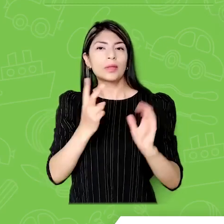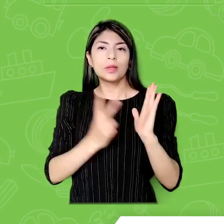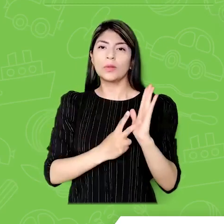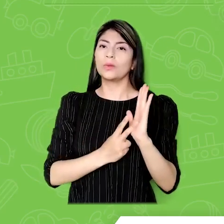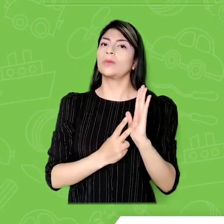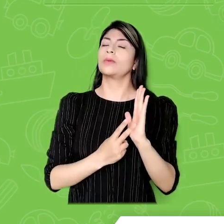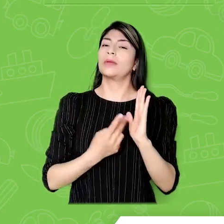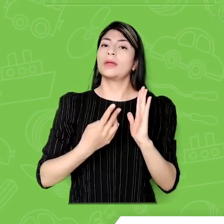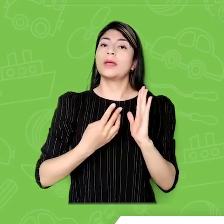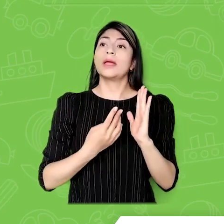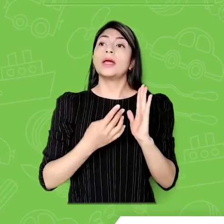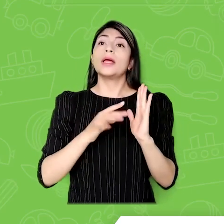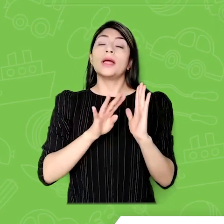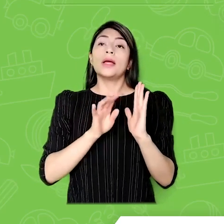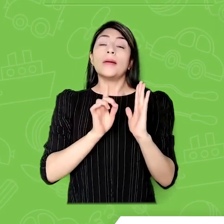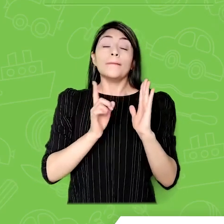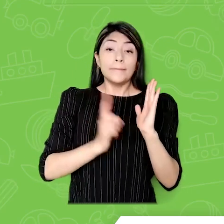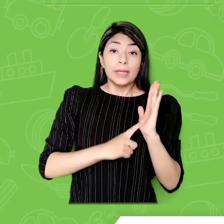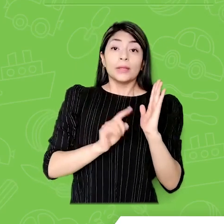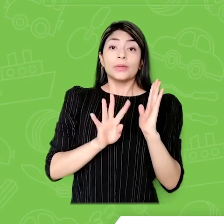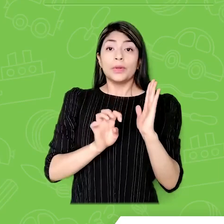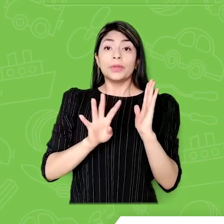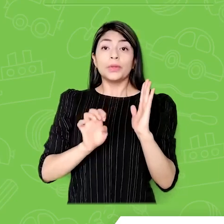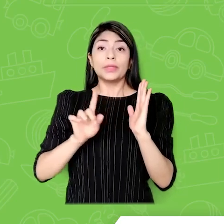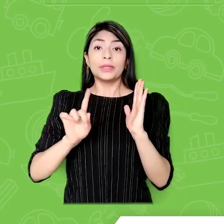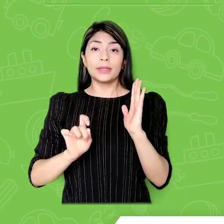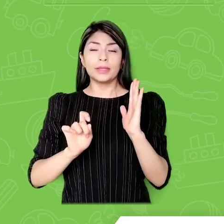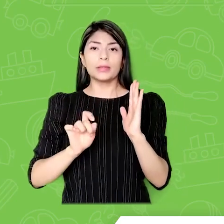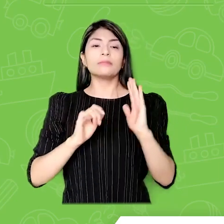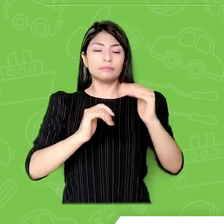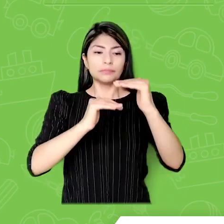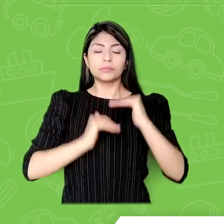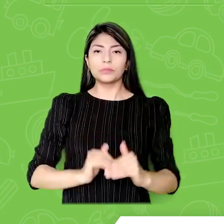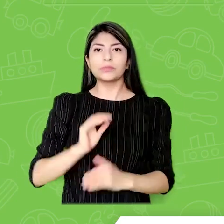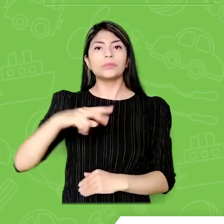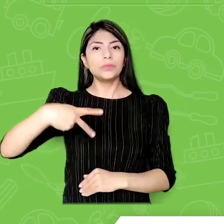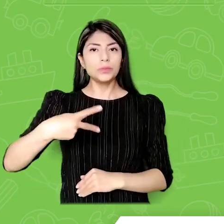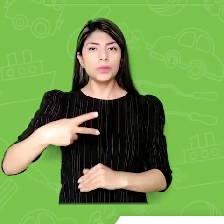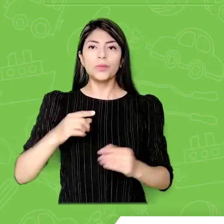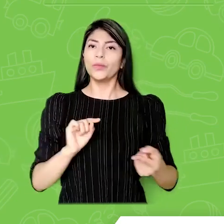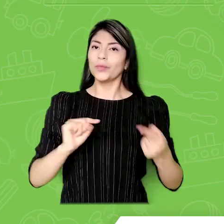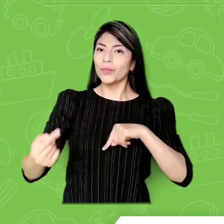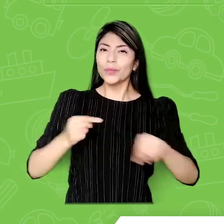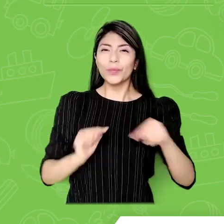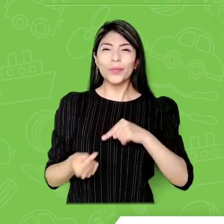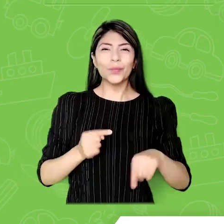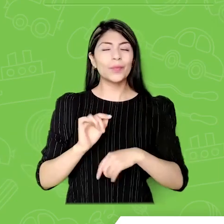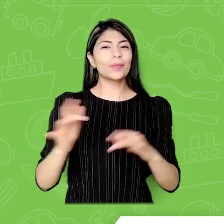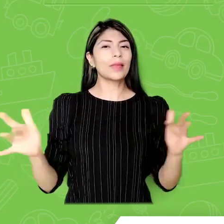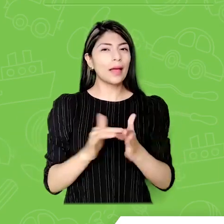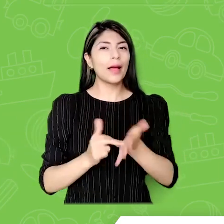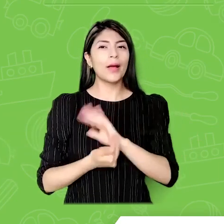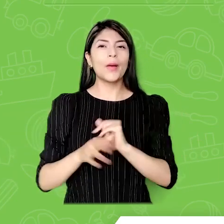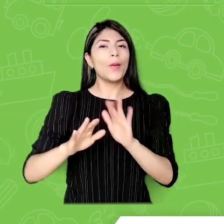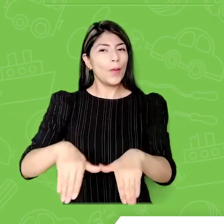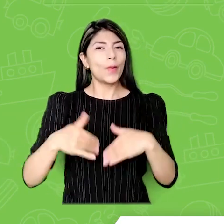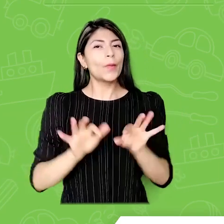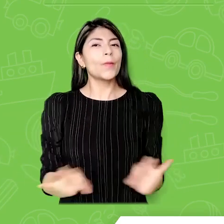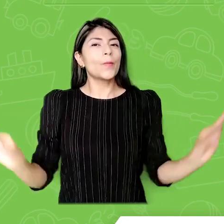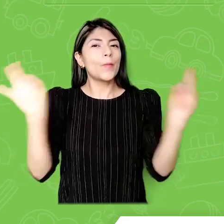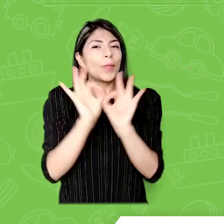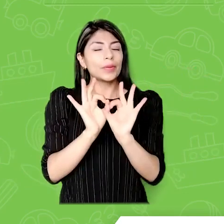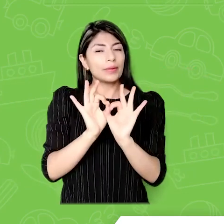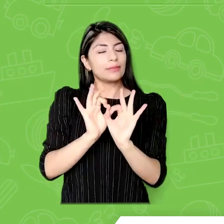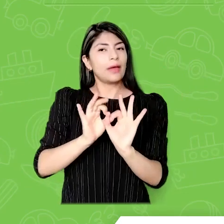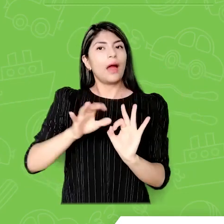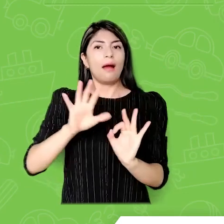1996. Parágrafo 2. En los concursos públicos de mérito se deberá tener en cuenta la experiencia previa a la obtención